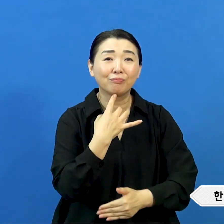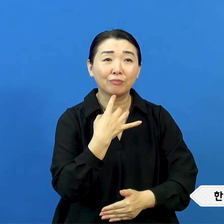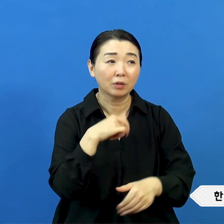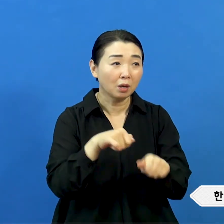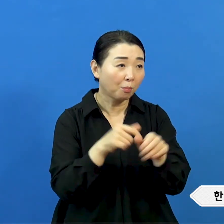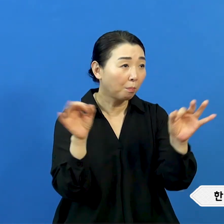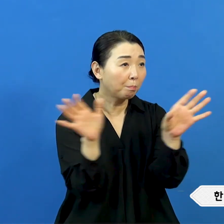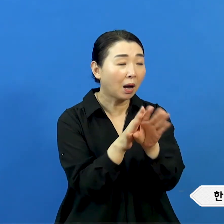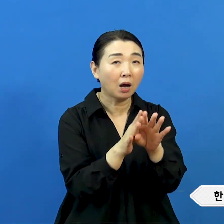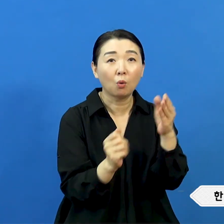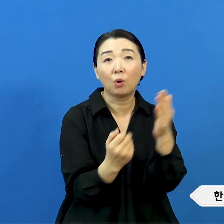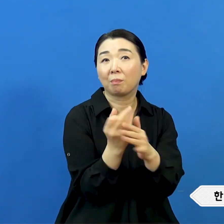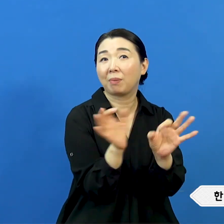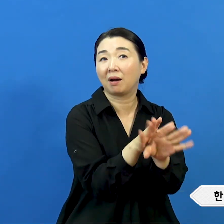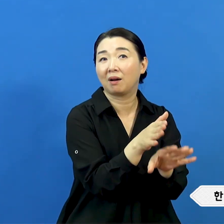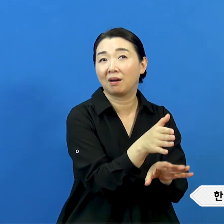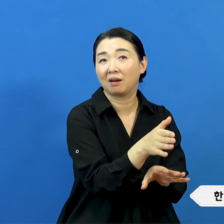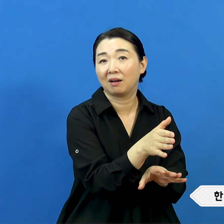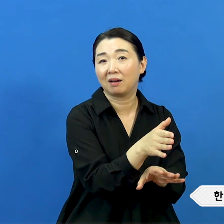사라지니까 회개도 사라져 버렸습니다.